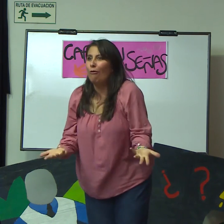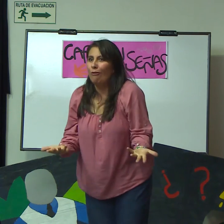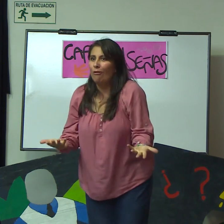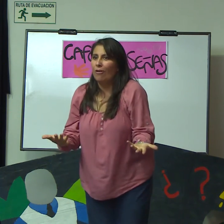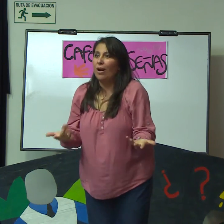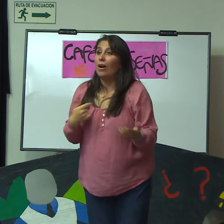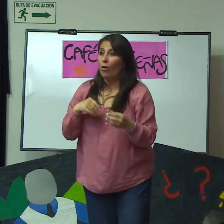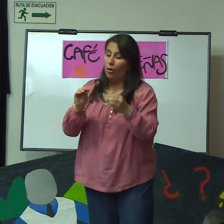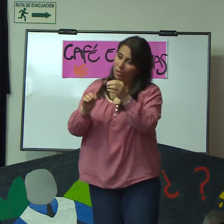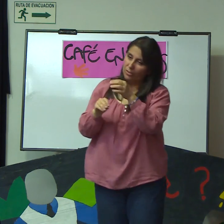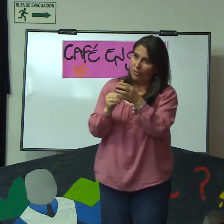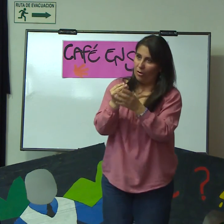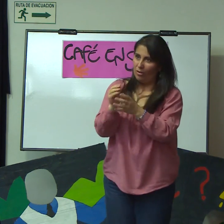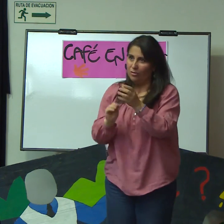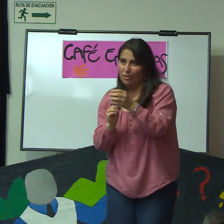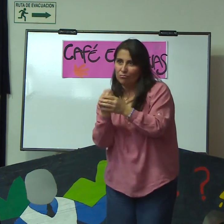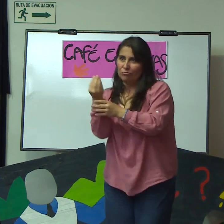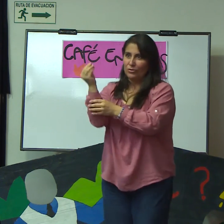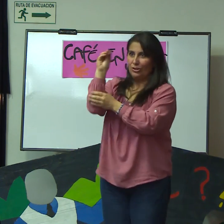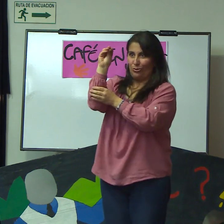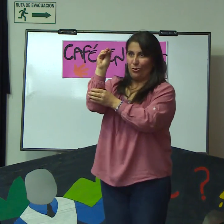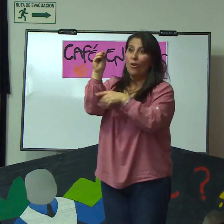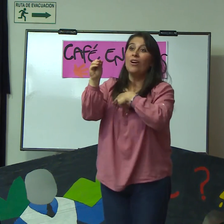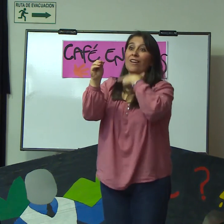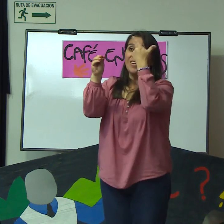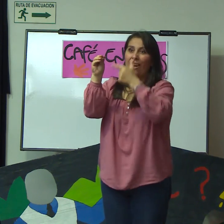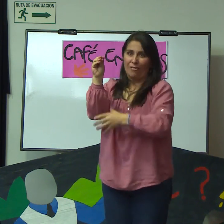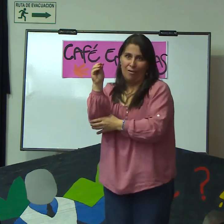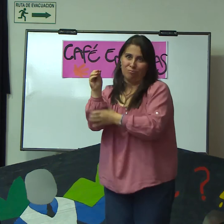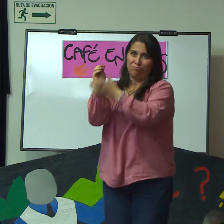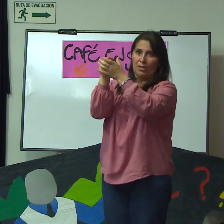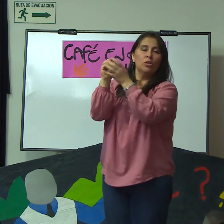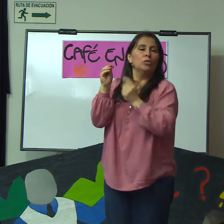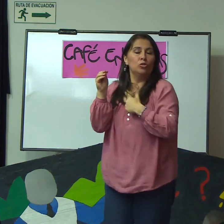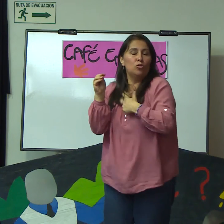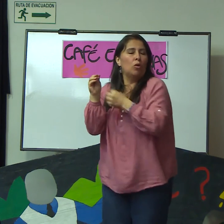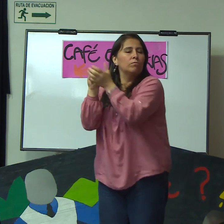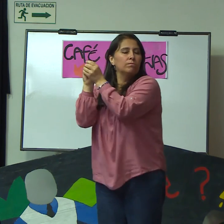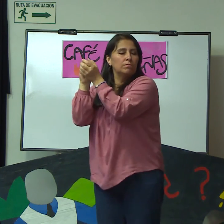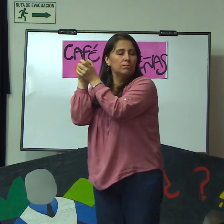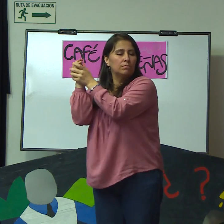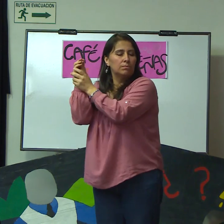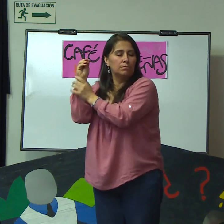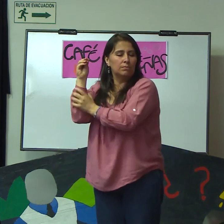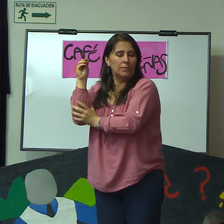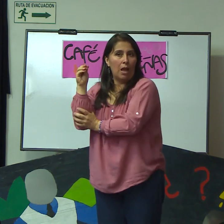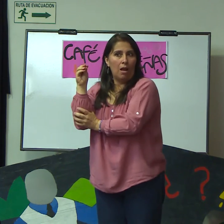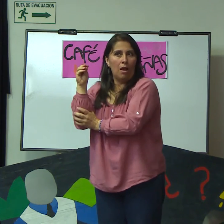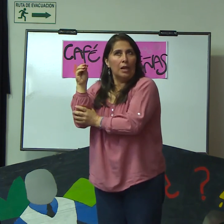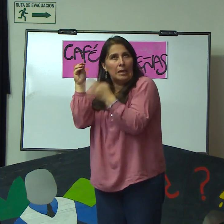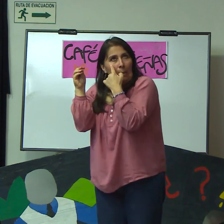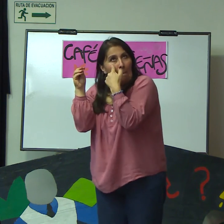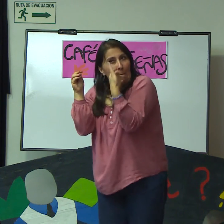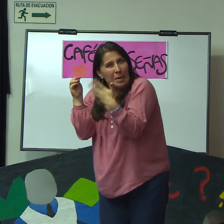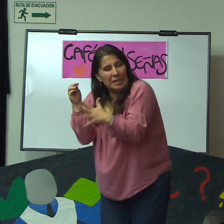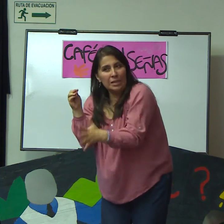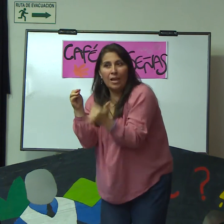una jirafa, puede que no esté tocando una jirafa real, pero tengo un acercamiento, ¿sí? Pienso que estos títeres